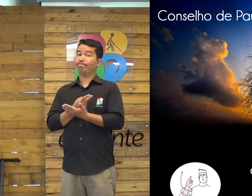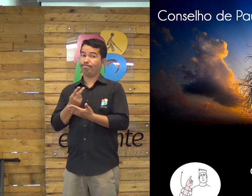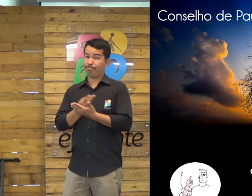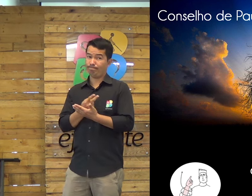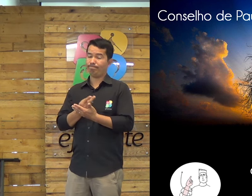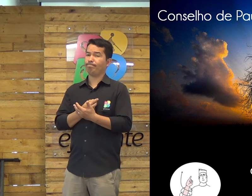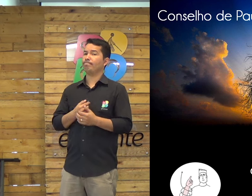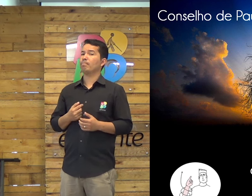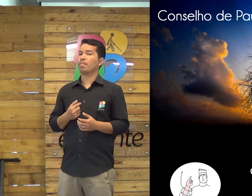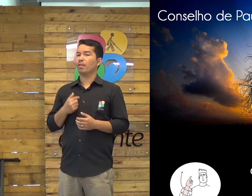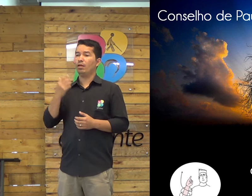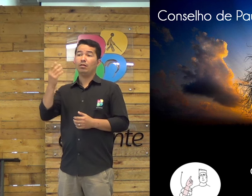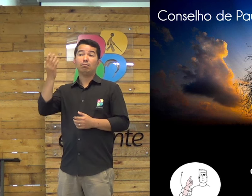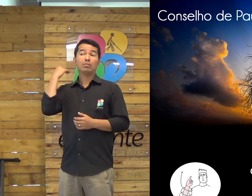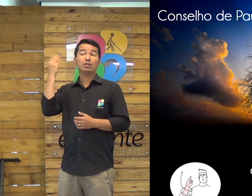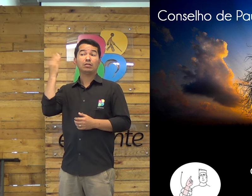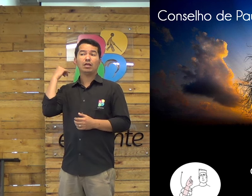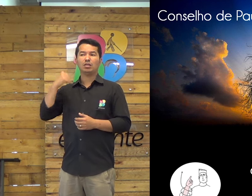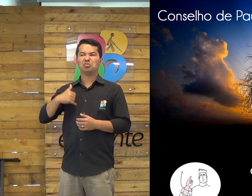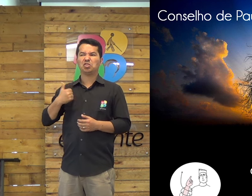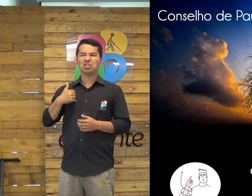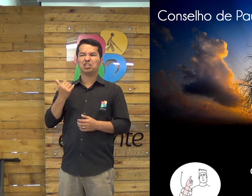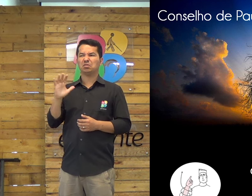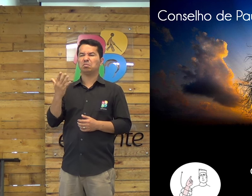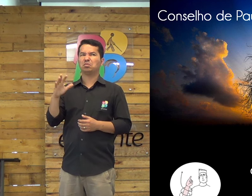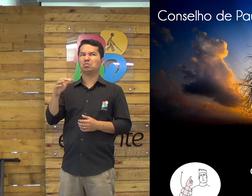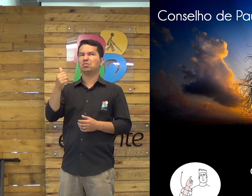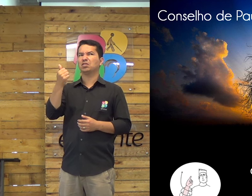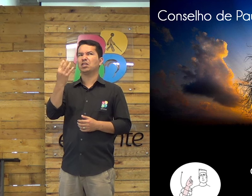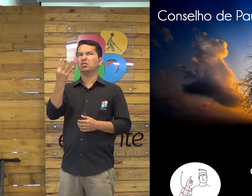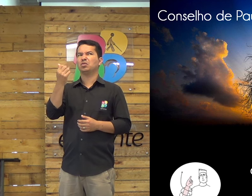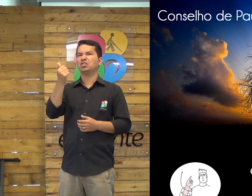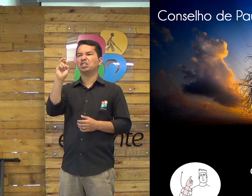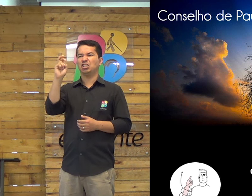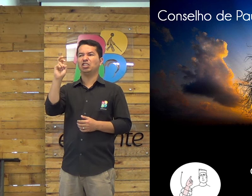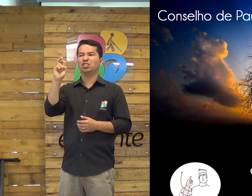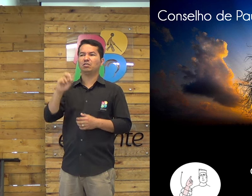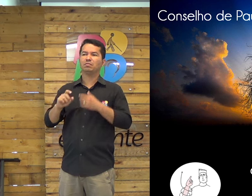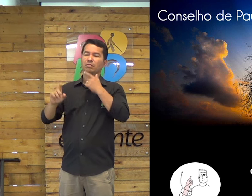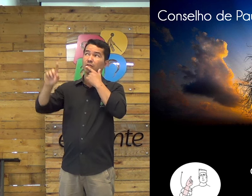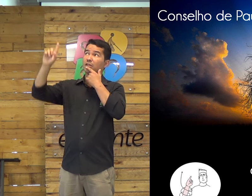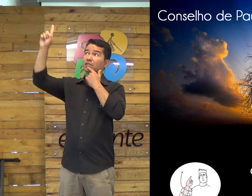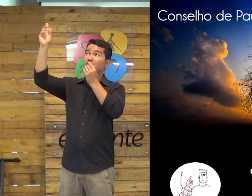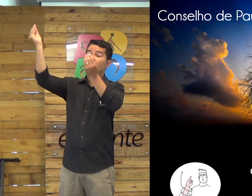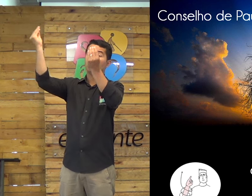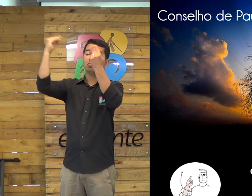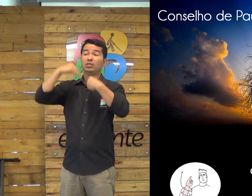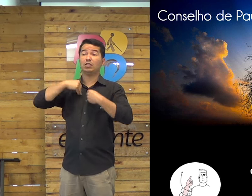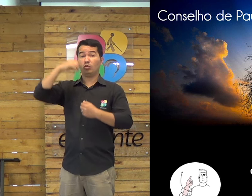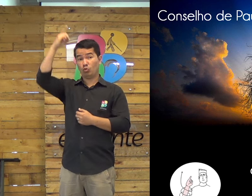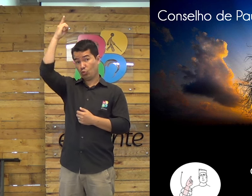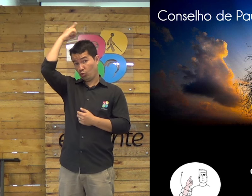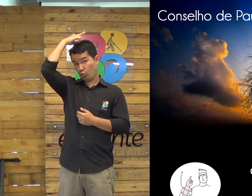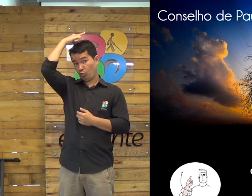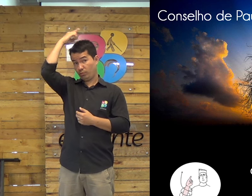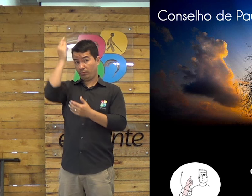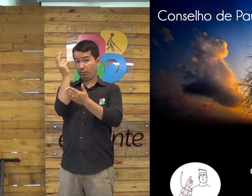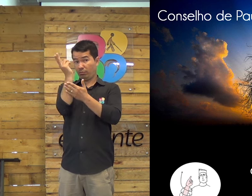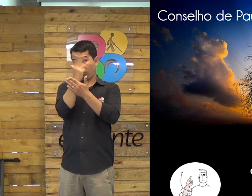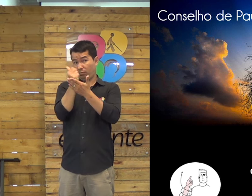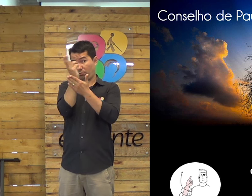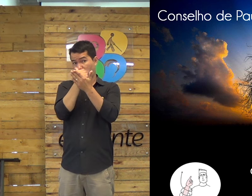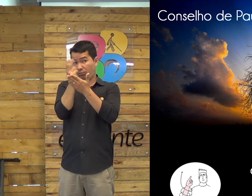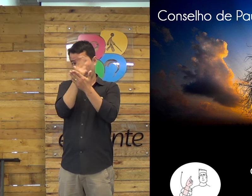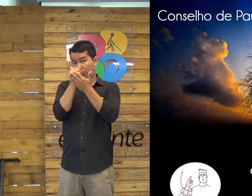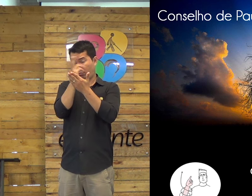Eu já cometi alguns erros. E como é que foi? Eu acho que quando eu tinha uns 14, 15 anos, Deus me deu um